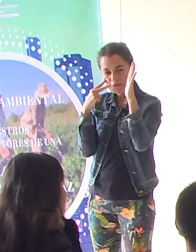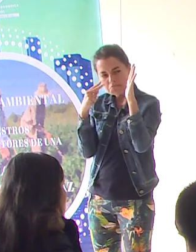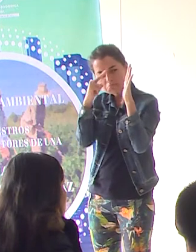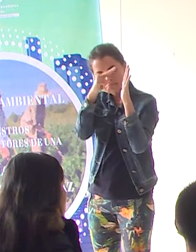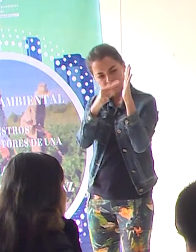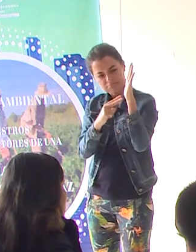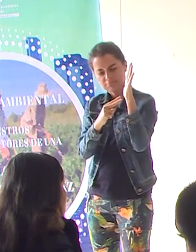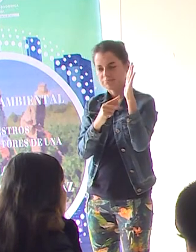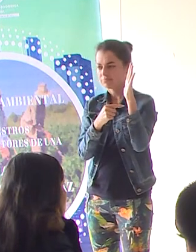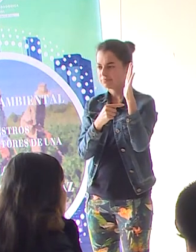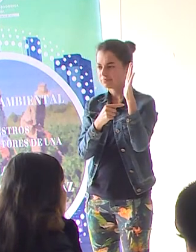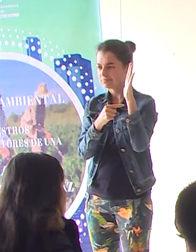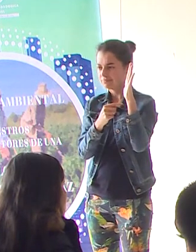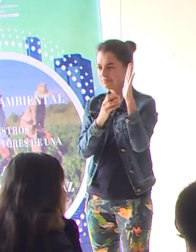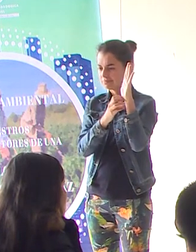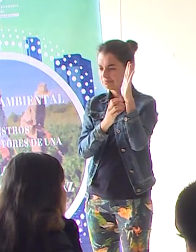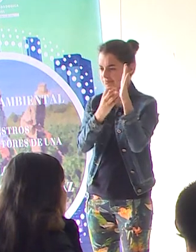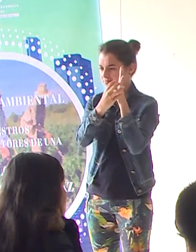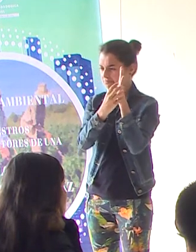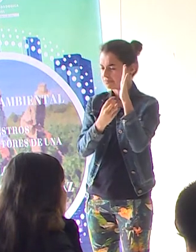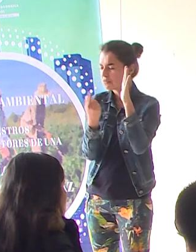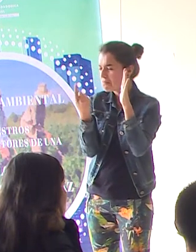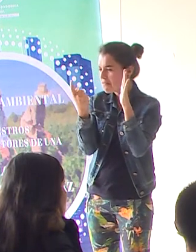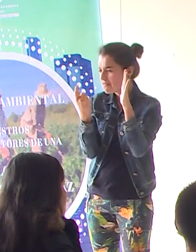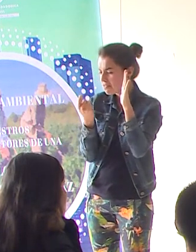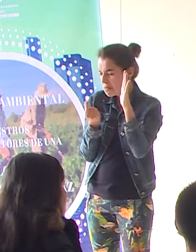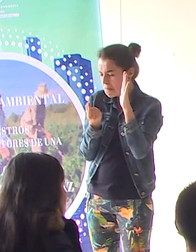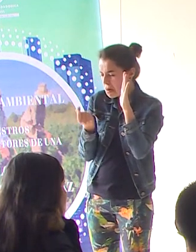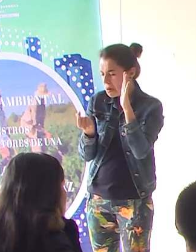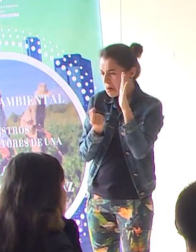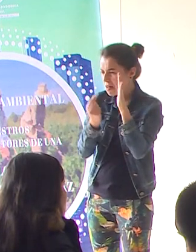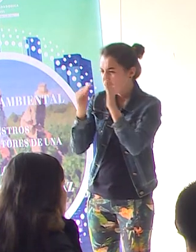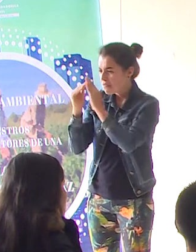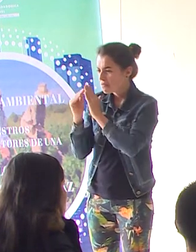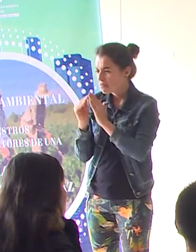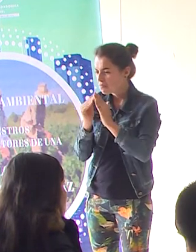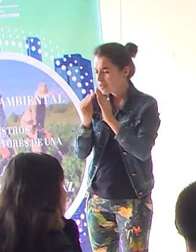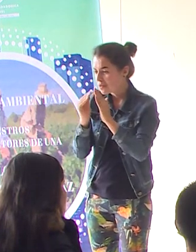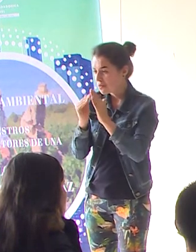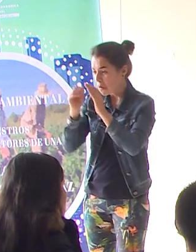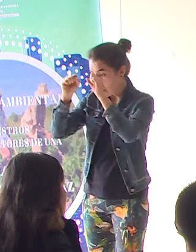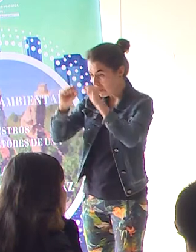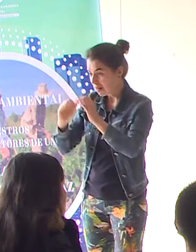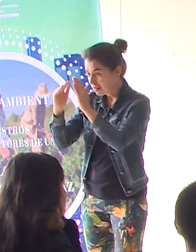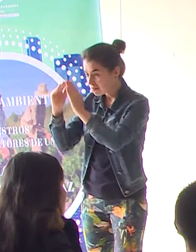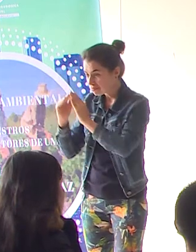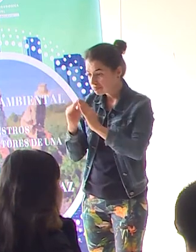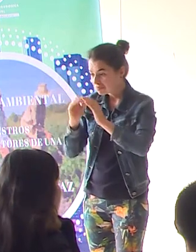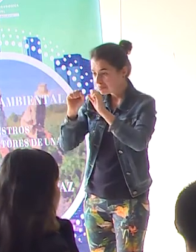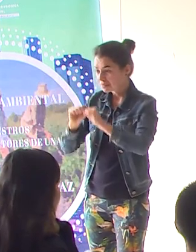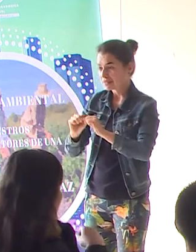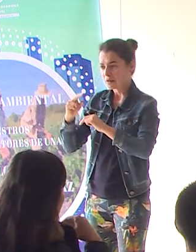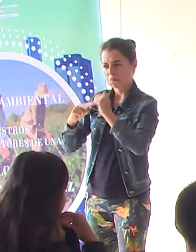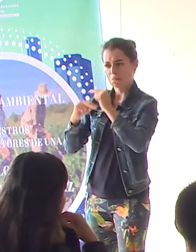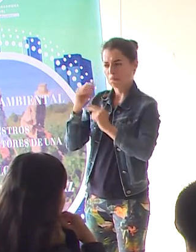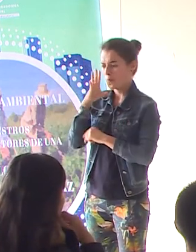digamos sin suelos urbanizados urbanos disponibles para urbanizar entonces